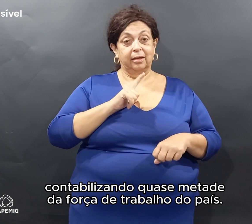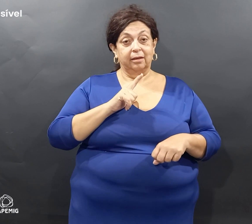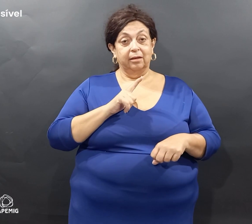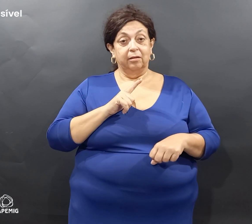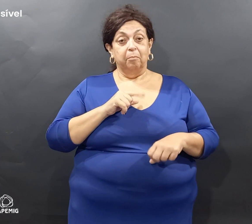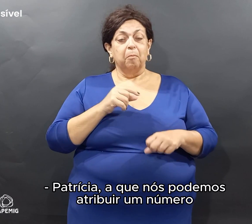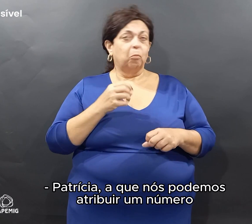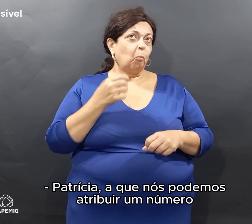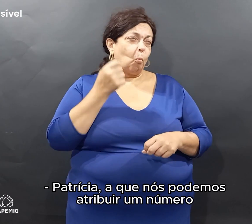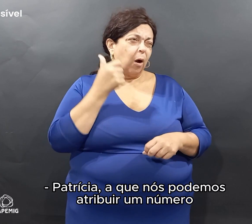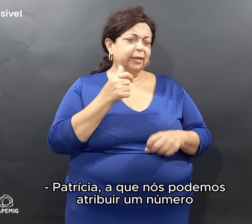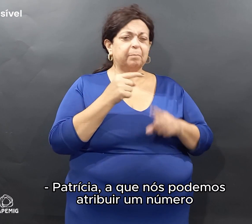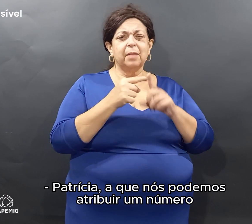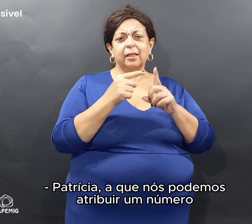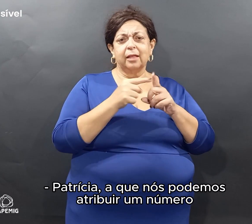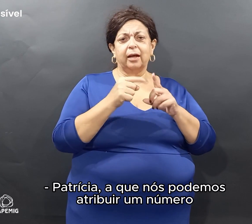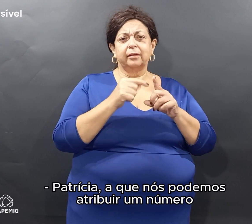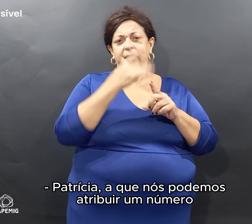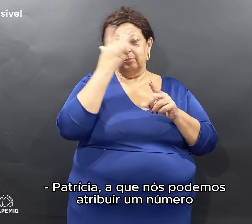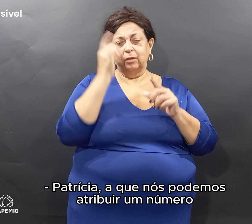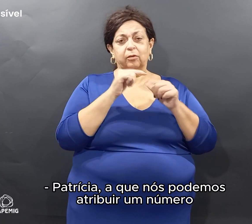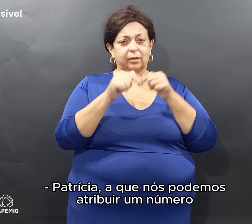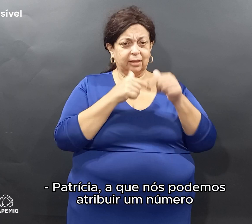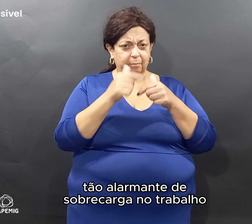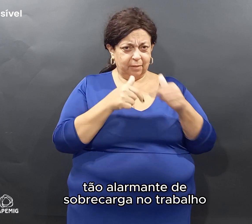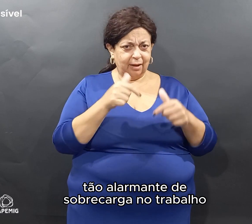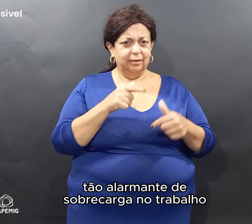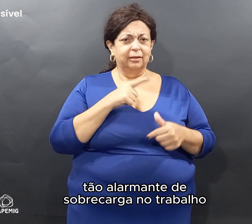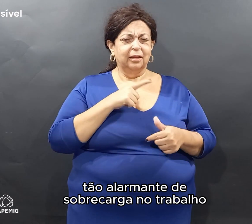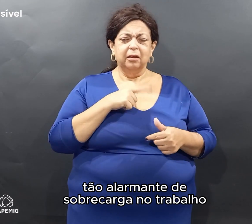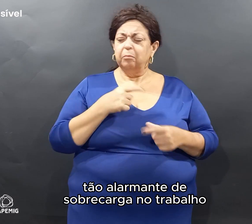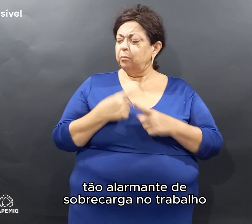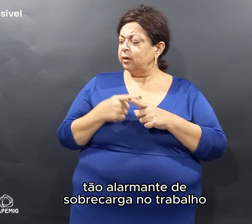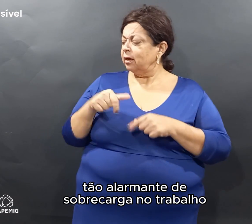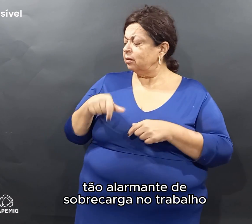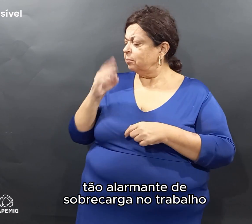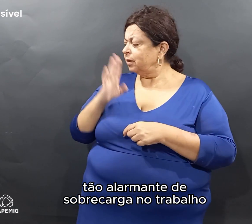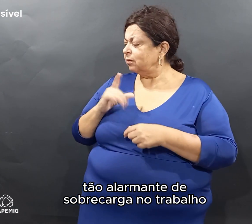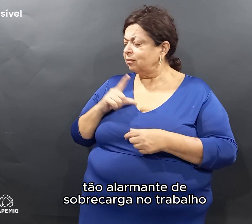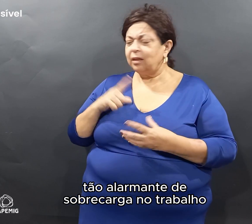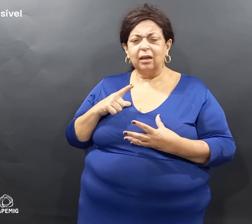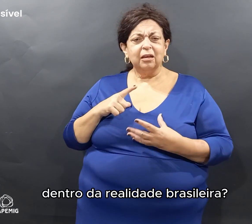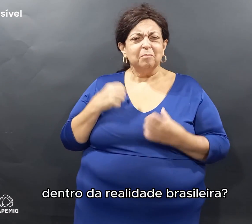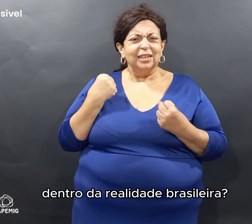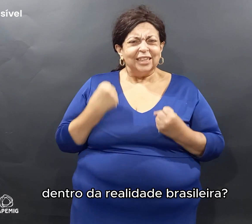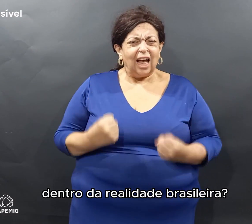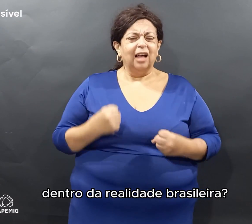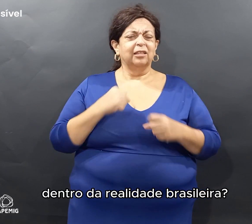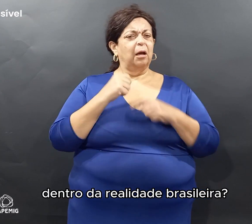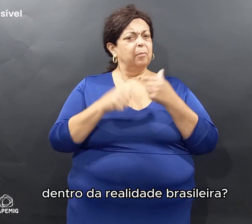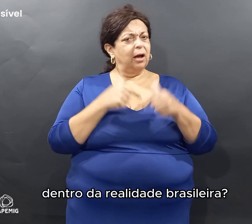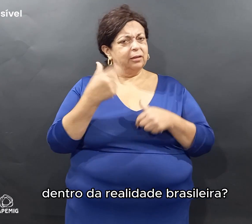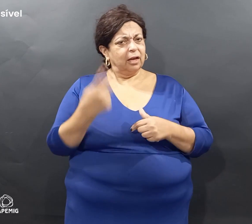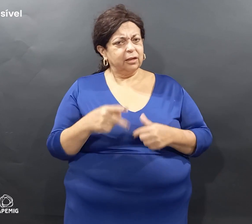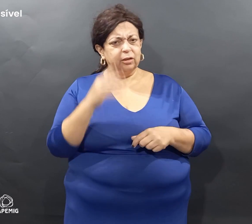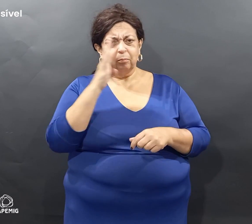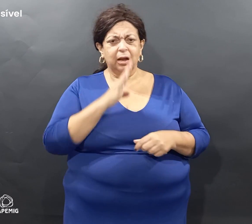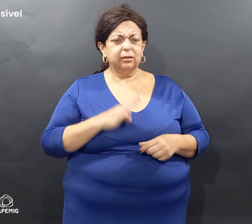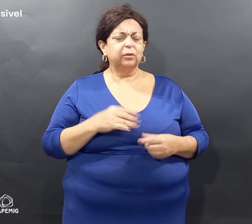do país. Patrícia, a que nós podemos atribuir um número tão alarmante de sobrecarga no trabalho dentro da realidade